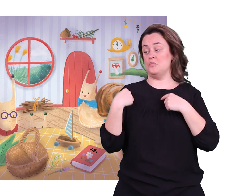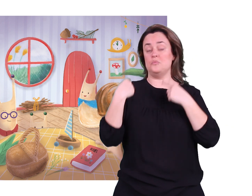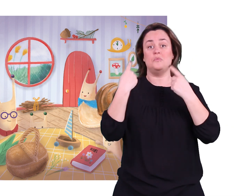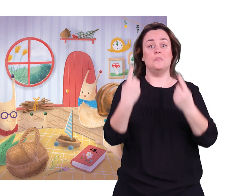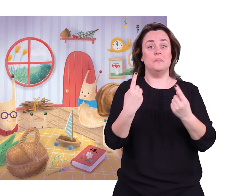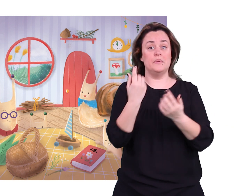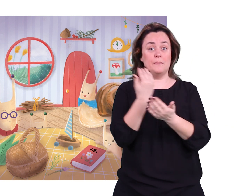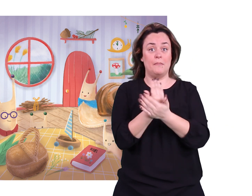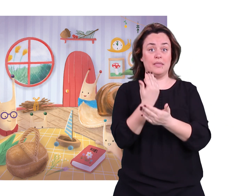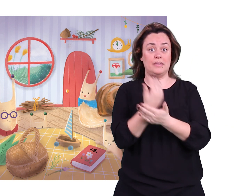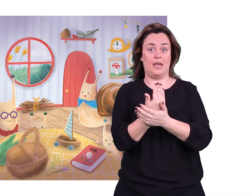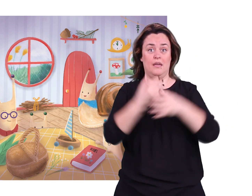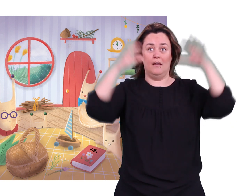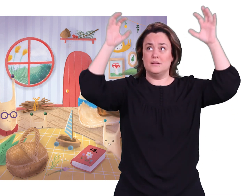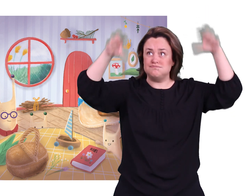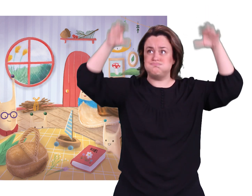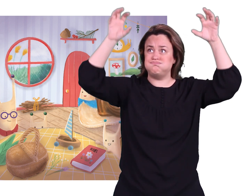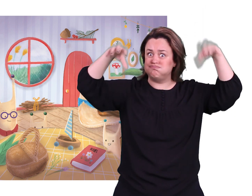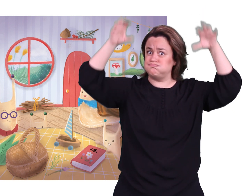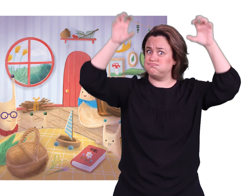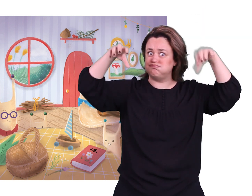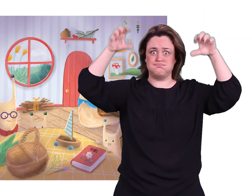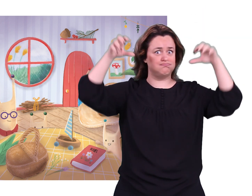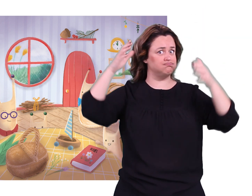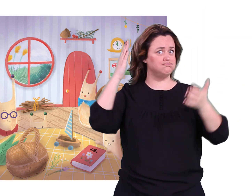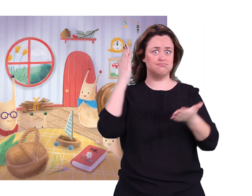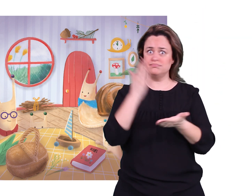Depuis ce matin, la pluie n'arrête pas de tomber.